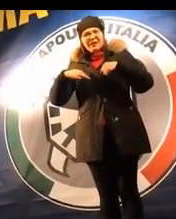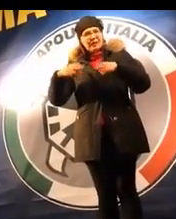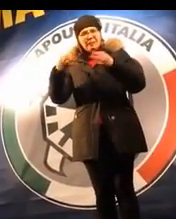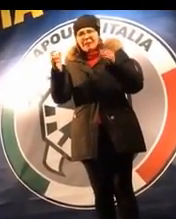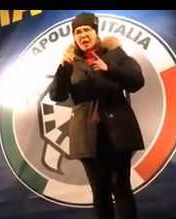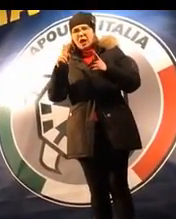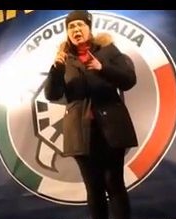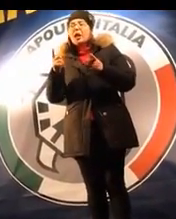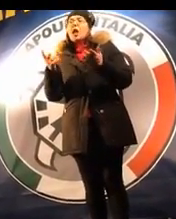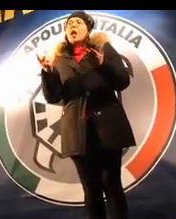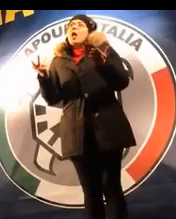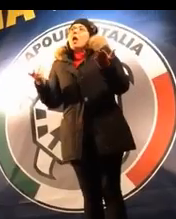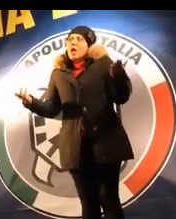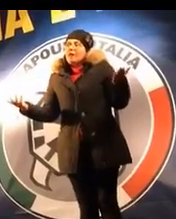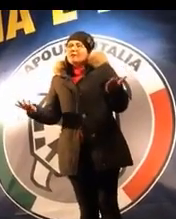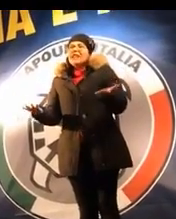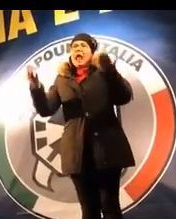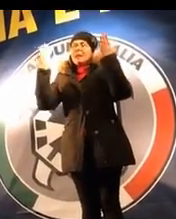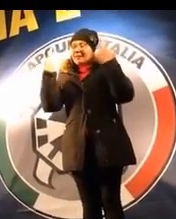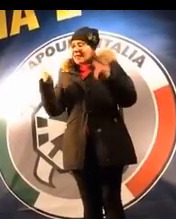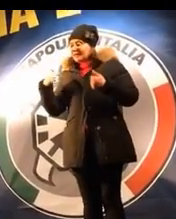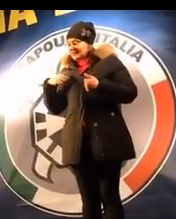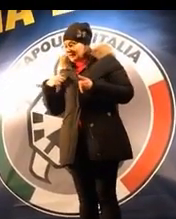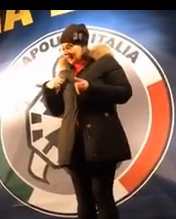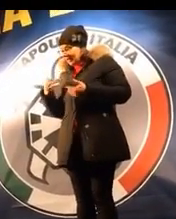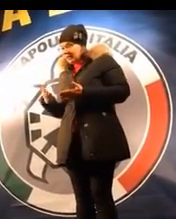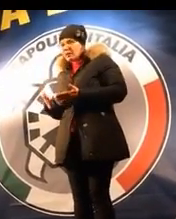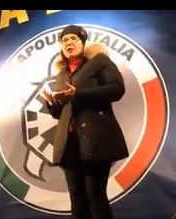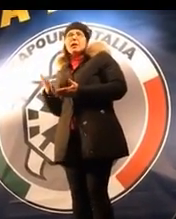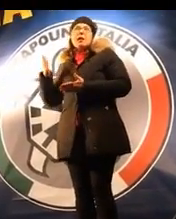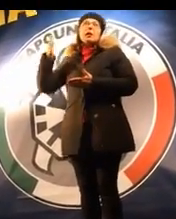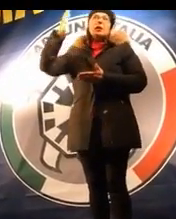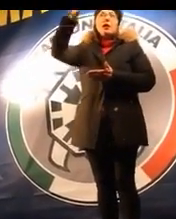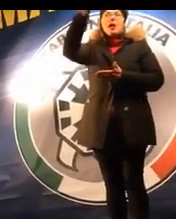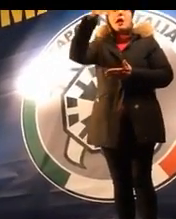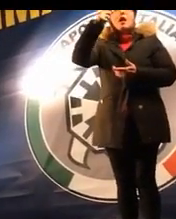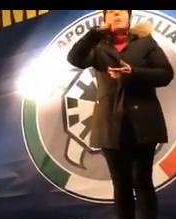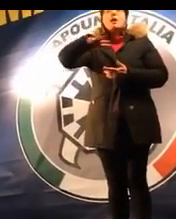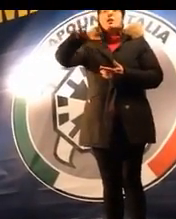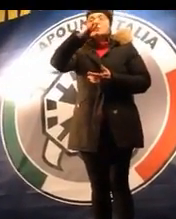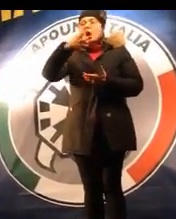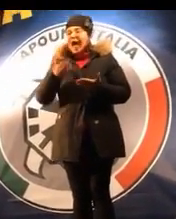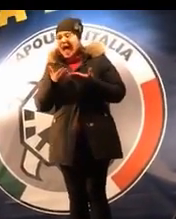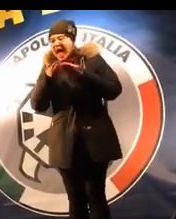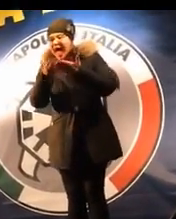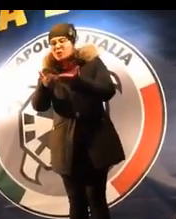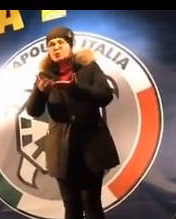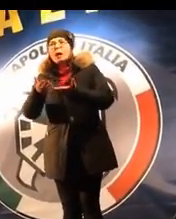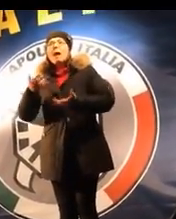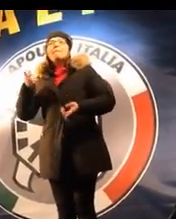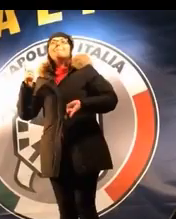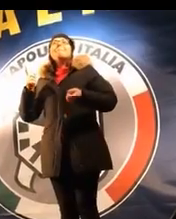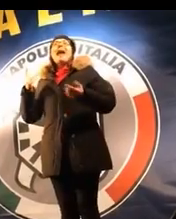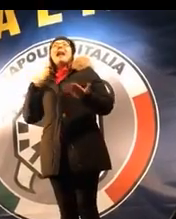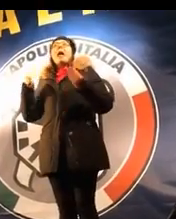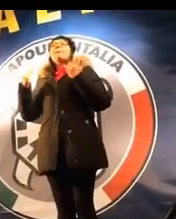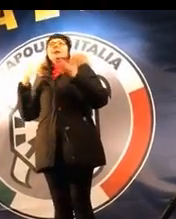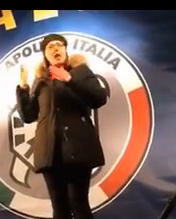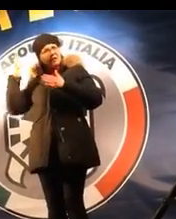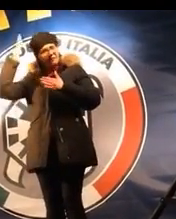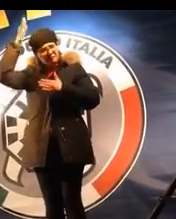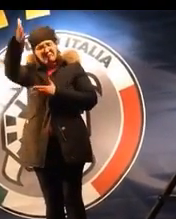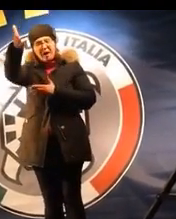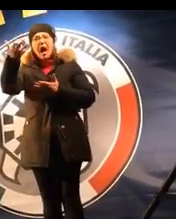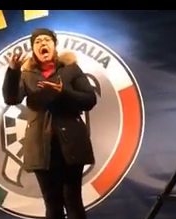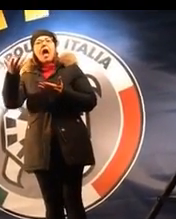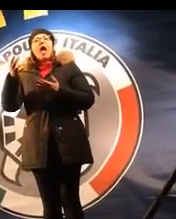un parlamentare entrare in un quartiere popolare a consegnare le buste della spesa, così vedremo forse una schiera di parlamentari che si oppongono all'arrivo nel quartiere del